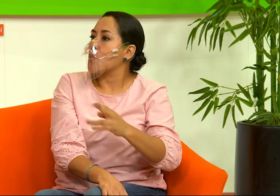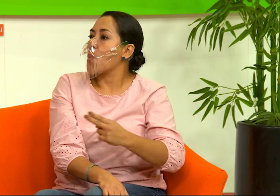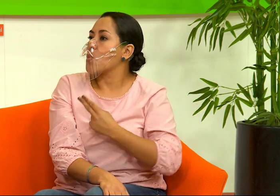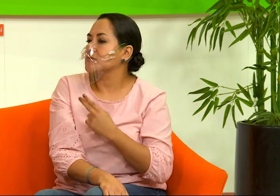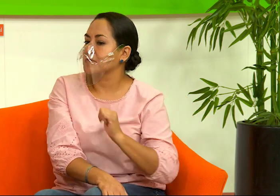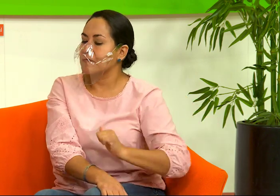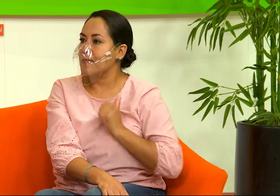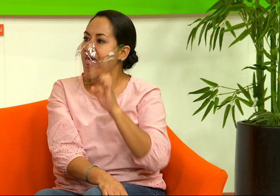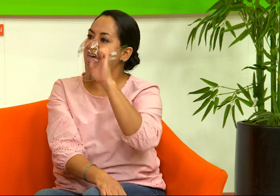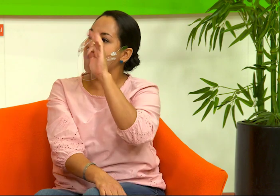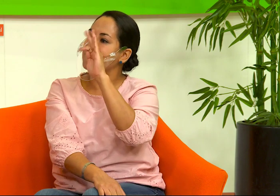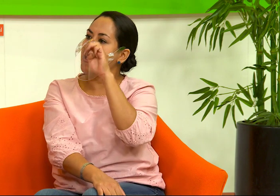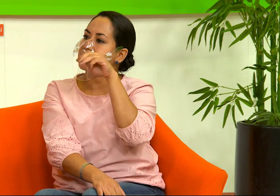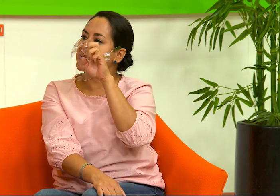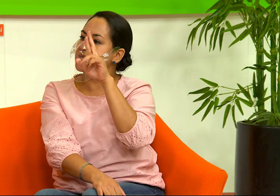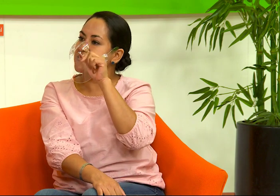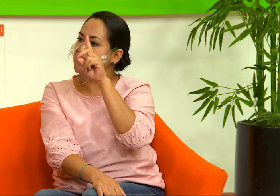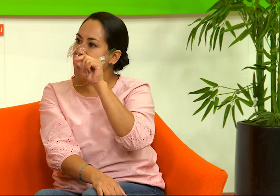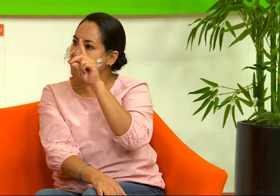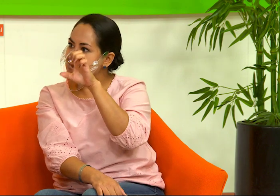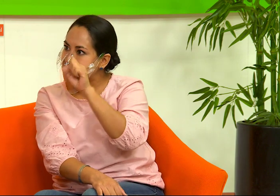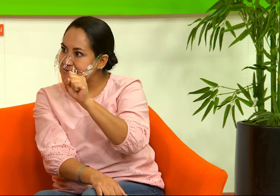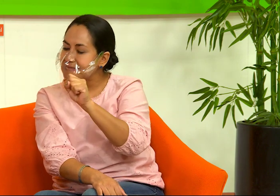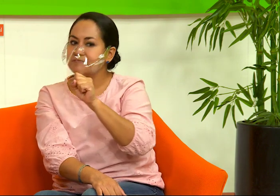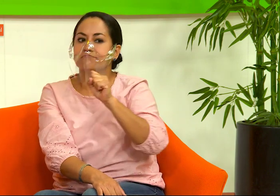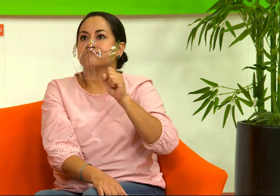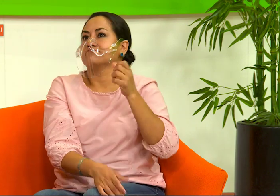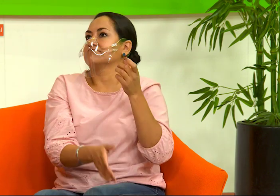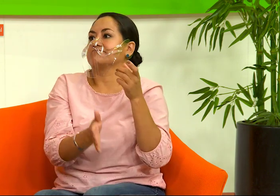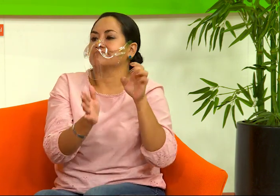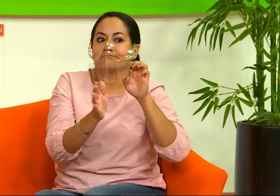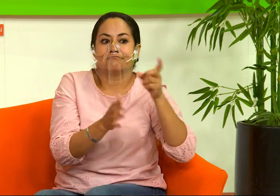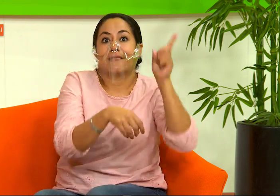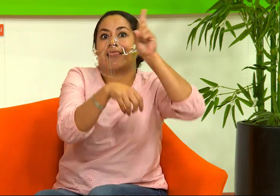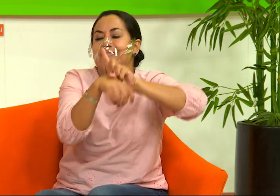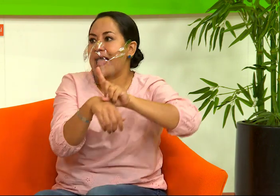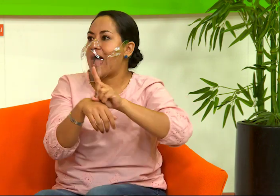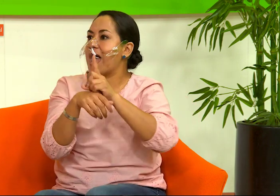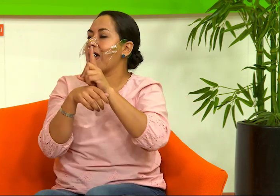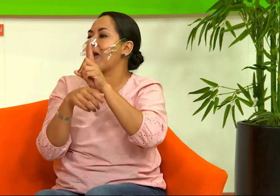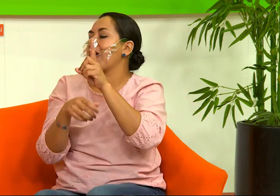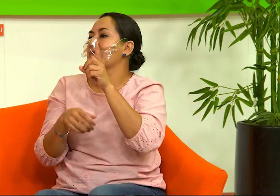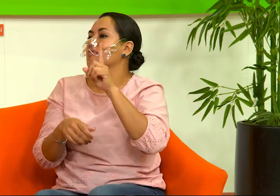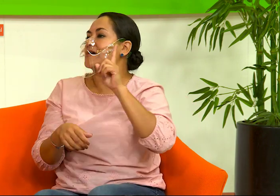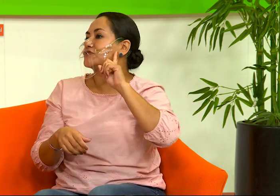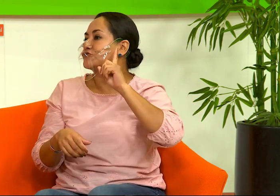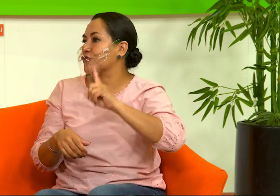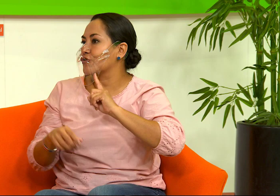sordo, una comunidad de sordos. Podemos aprovechar, por ejemplo, efemérides.